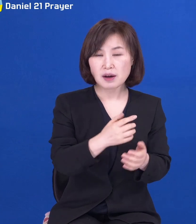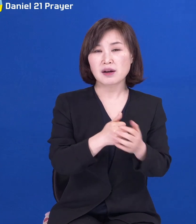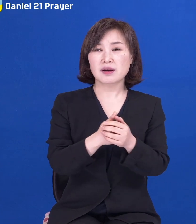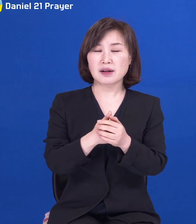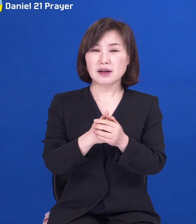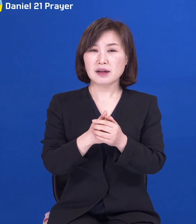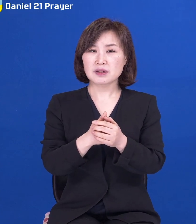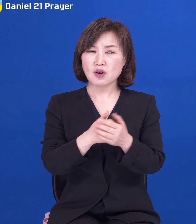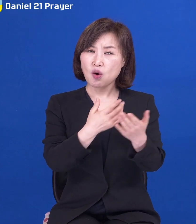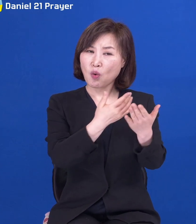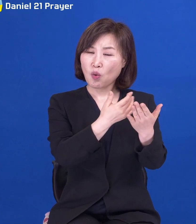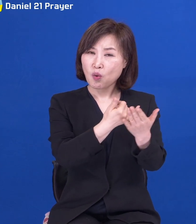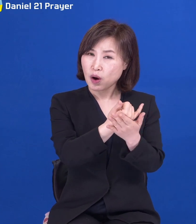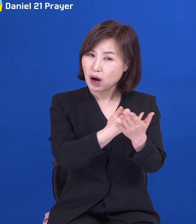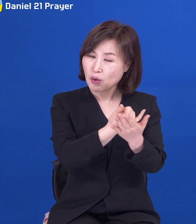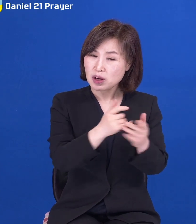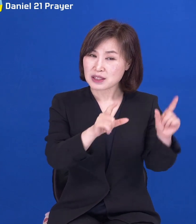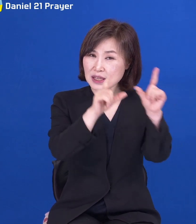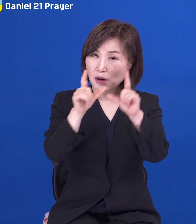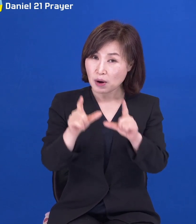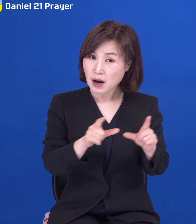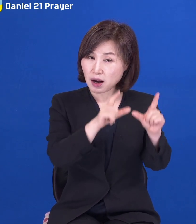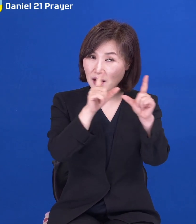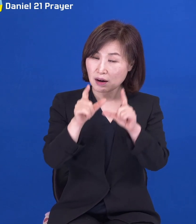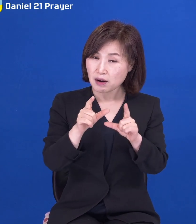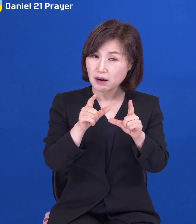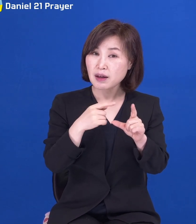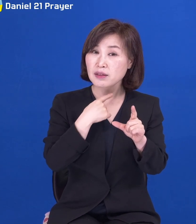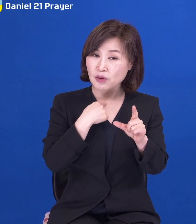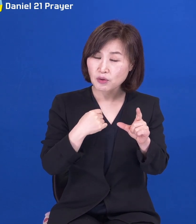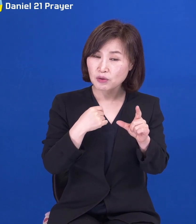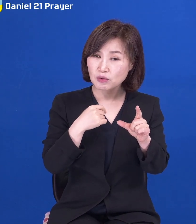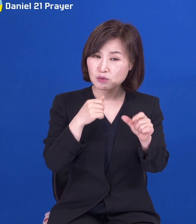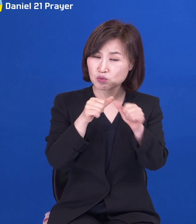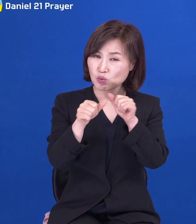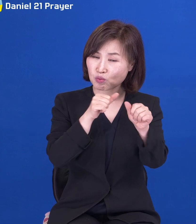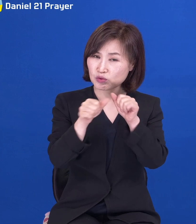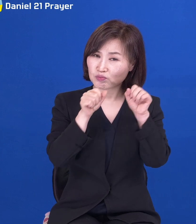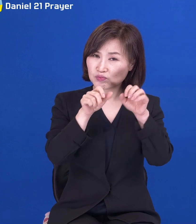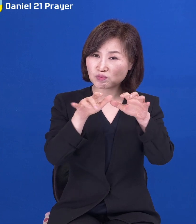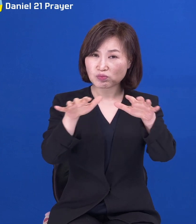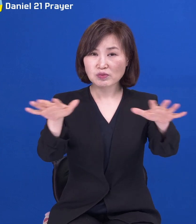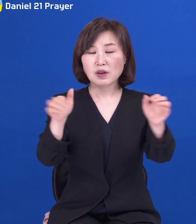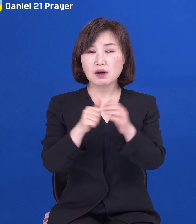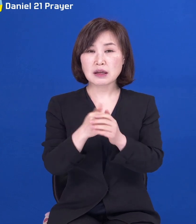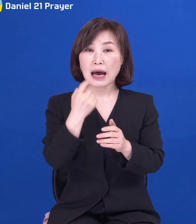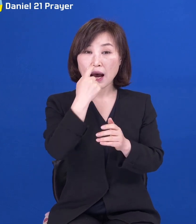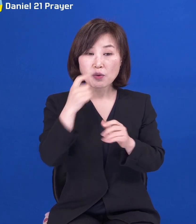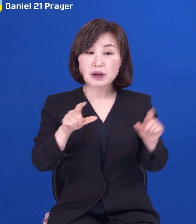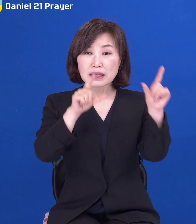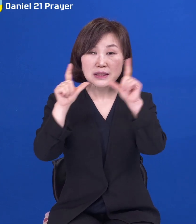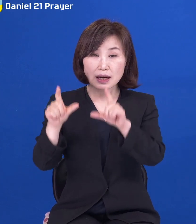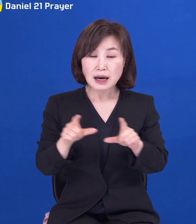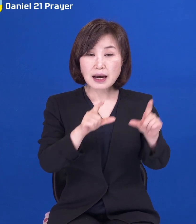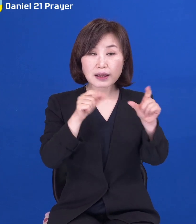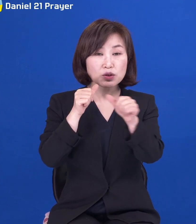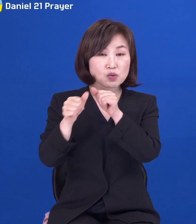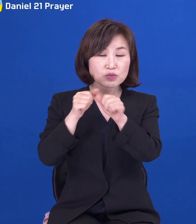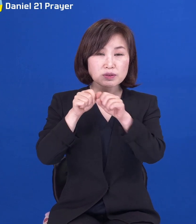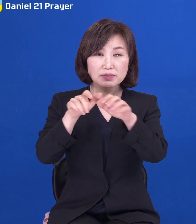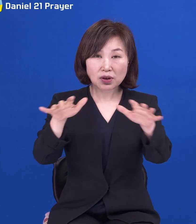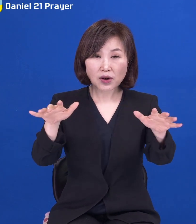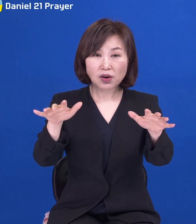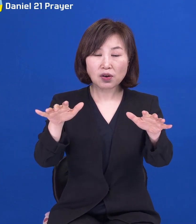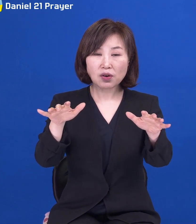그 말들이 퍼져서 저도 이제 학원 생활 했잖아요. 그래 나도 학원 생활을 했다니까